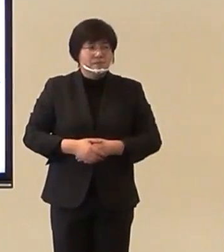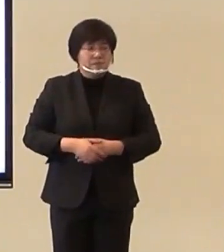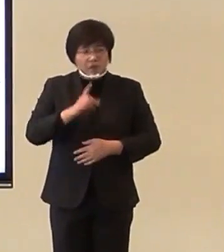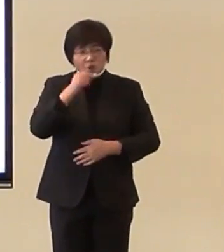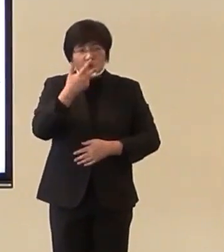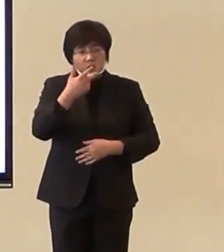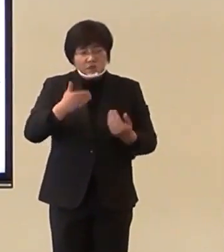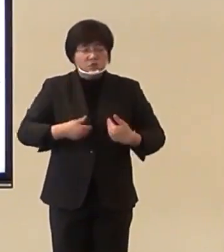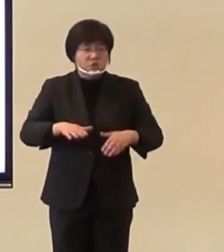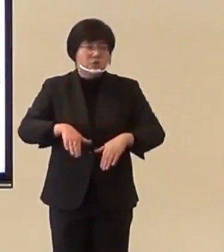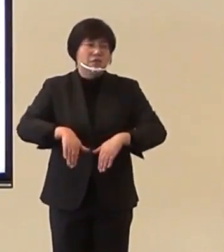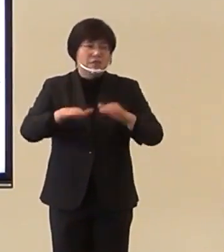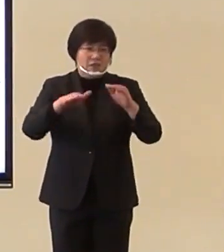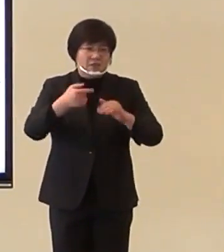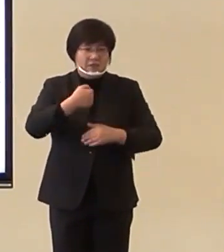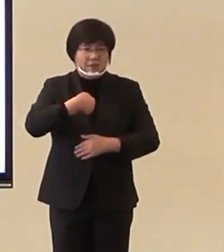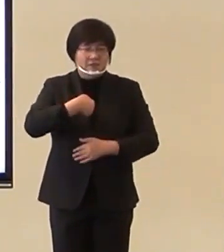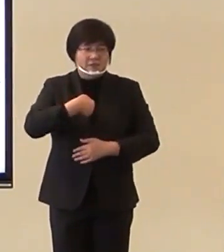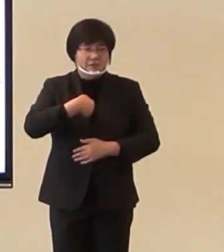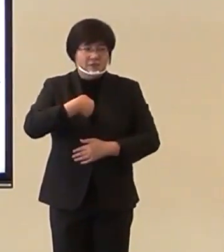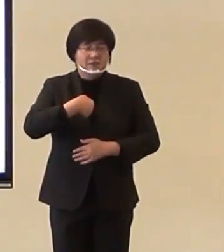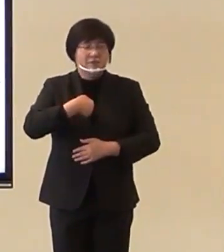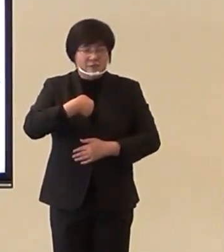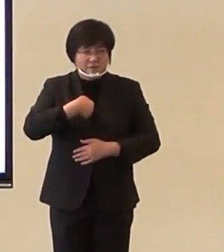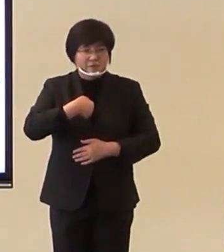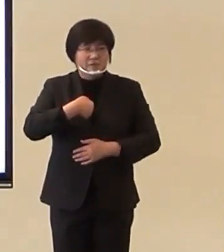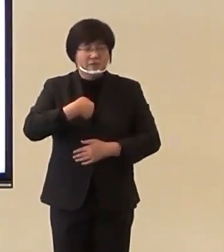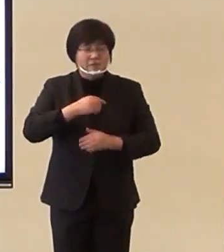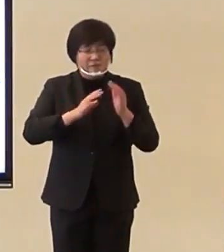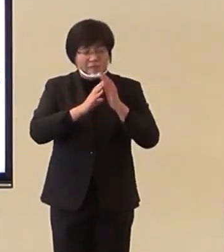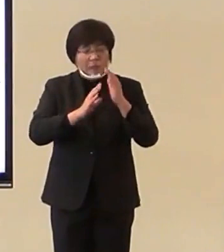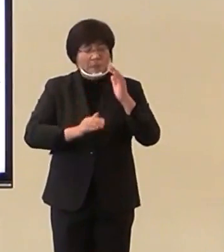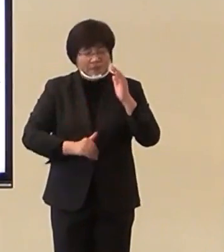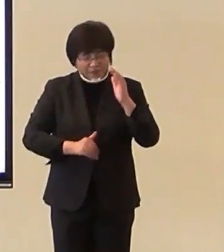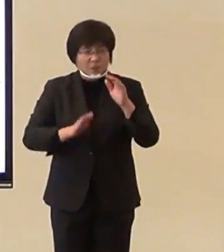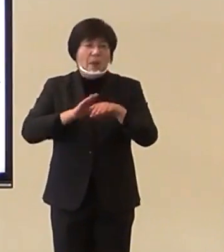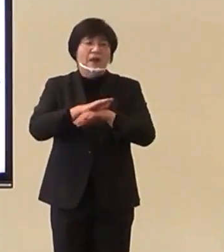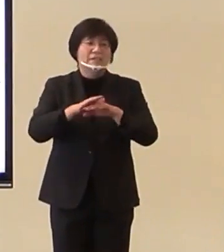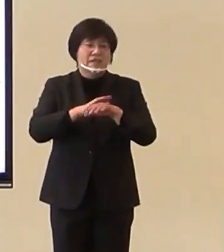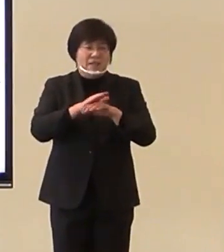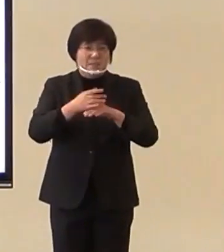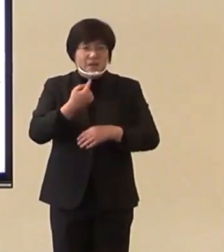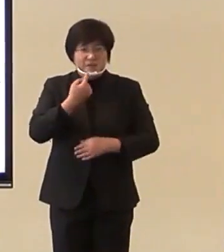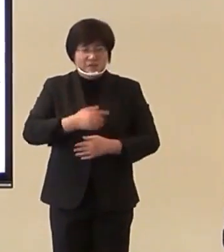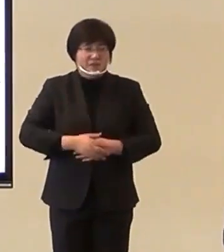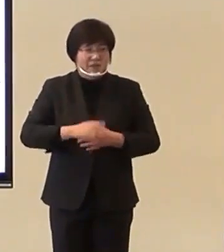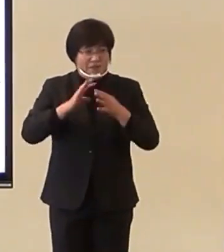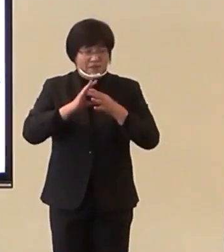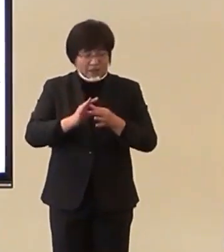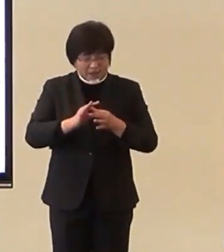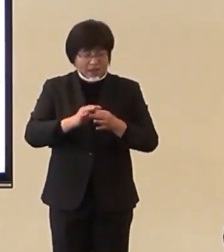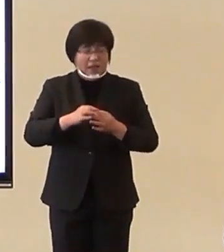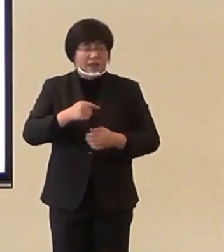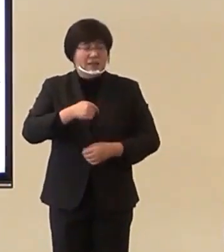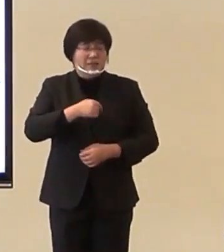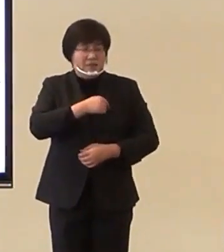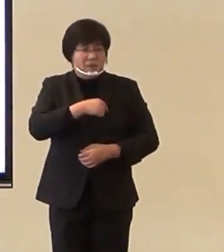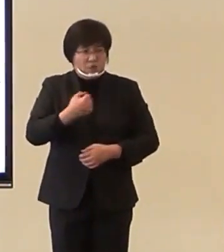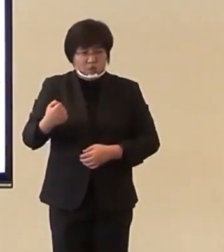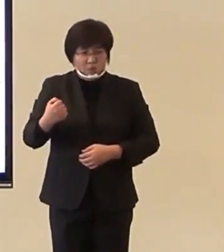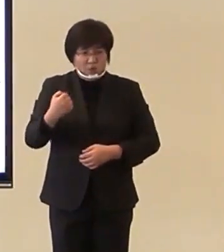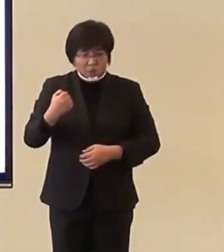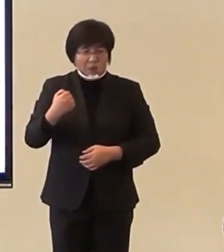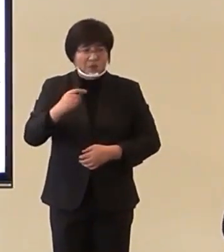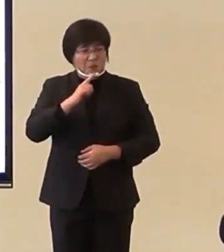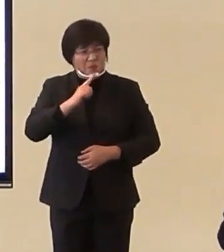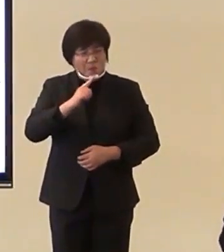出身です。こよなく山梨のことを愛しております。ですから思いも強くて、ちょっとね語気も強